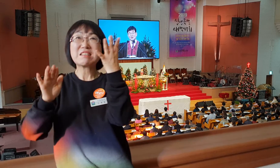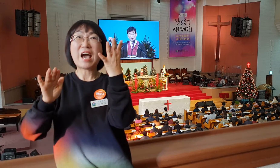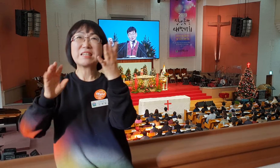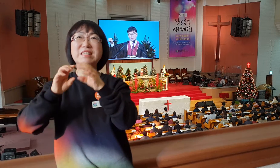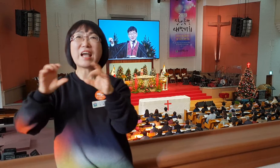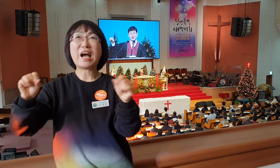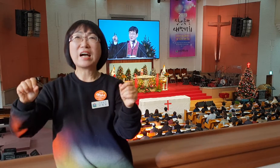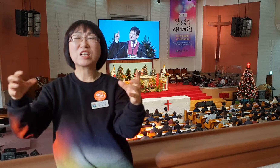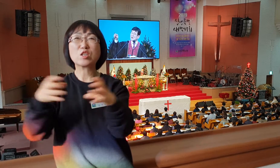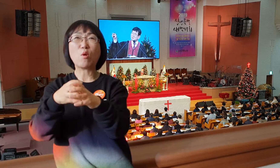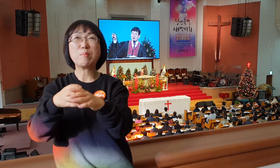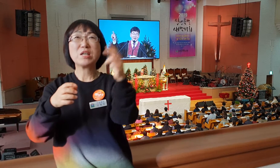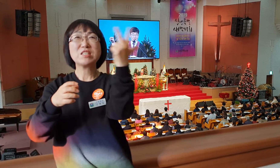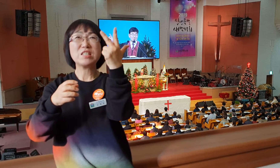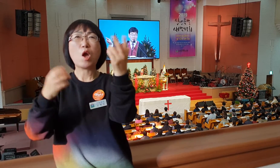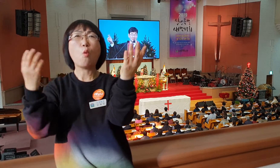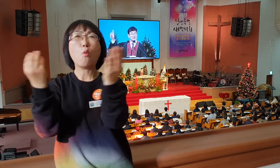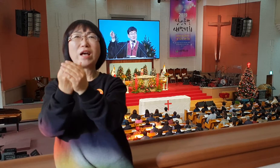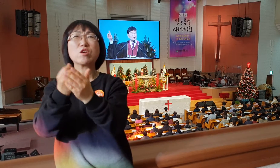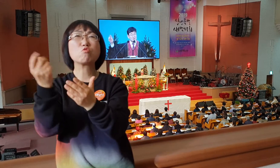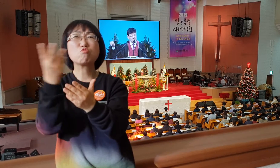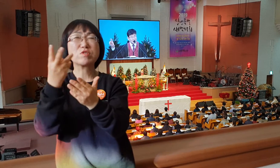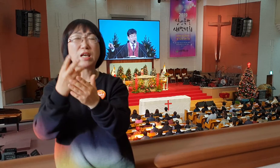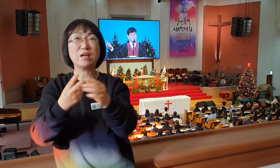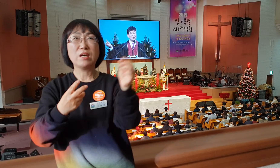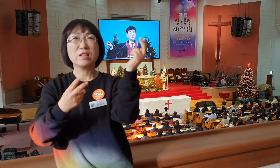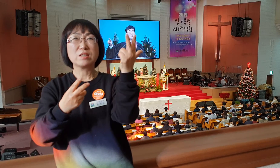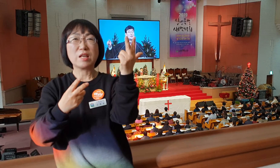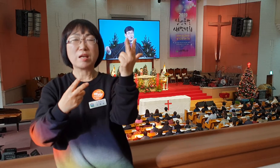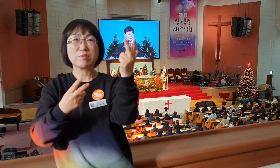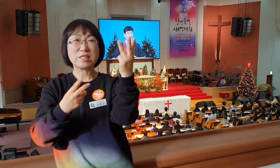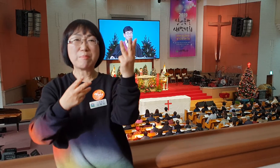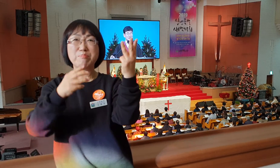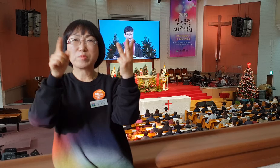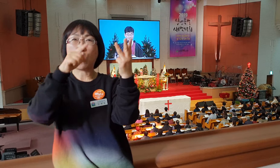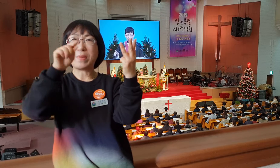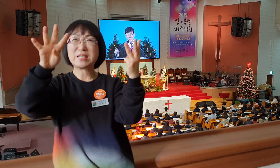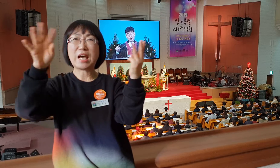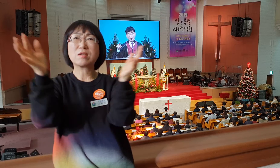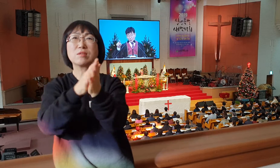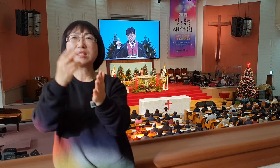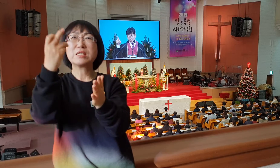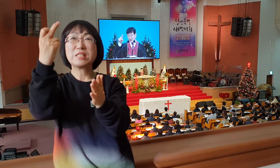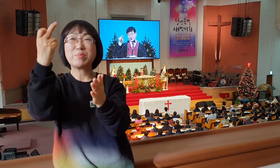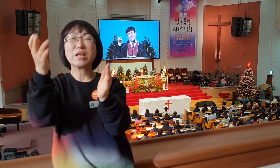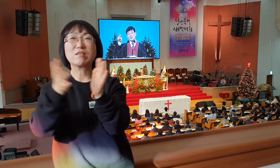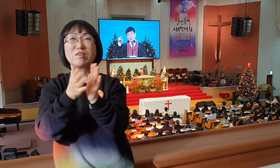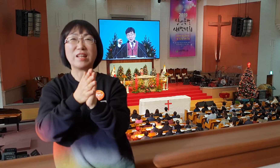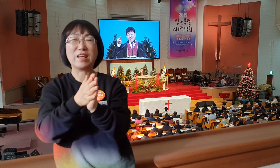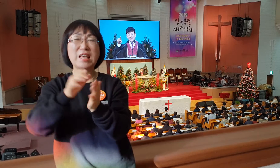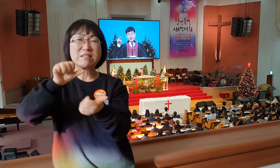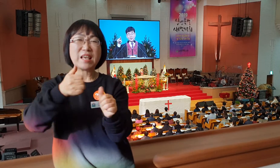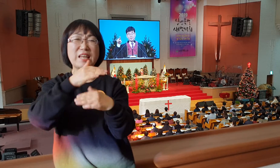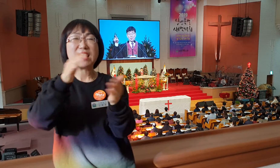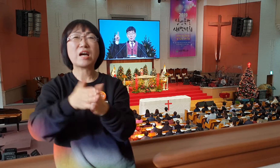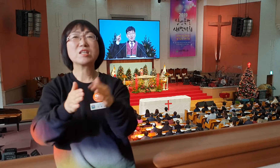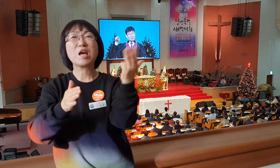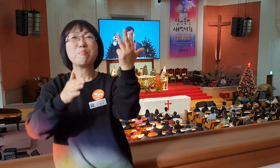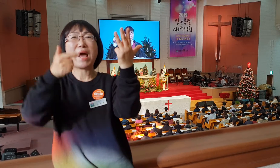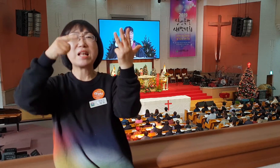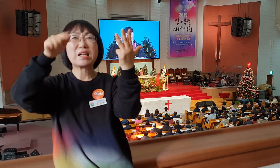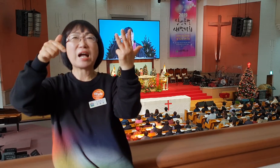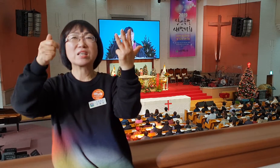완전 숫자래요. 3, 4, 12. 7과 12가 보통 완전 숫자입니다. 그런데 세례당은 몇 값이요? 팔각형이요.